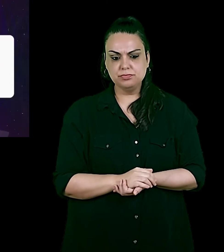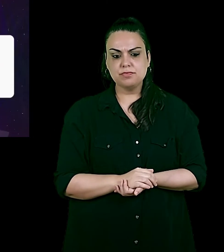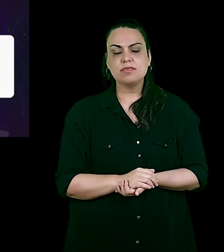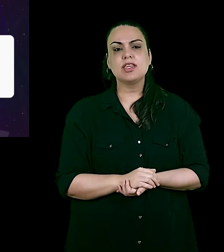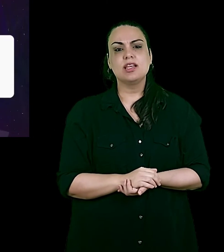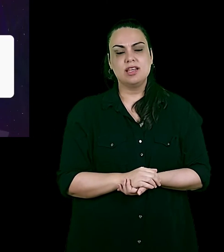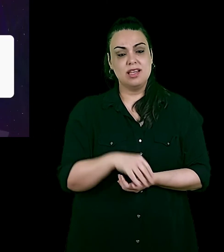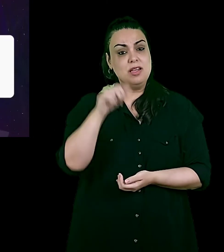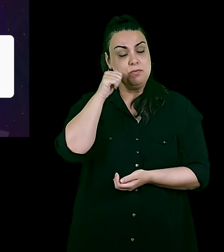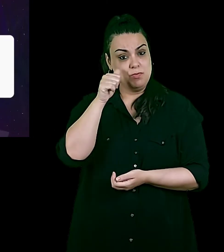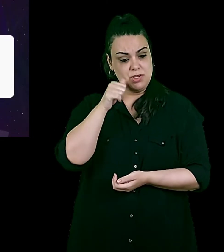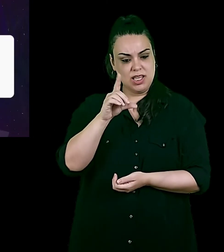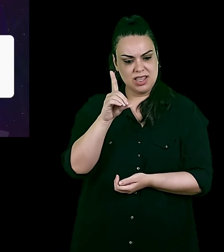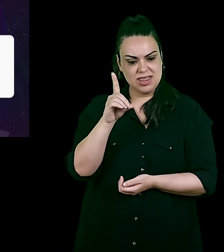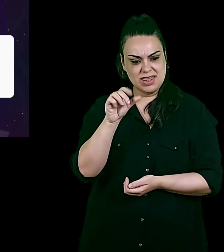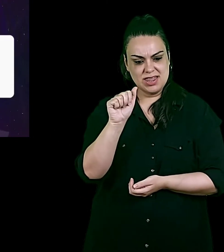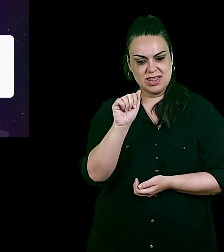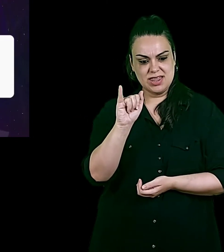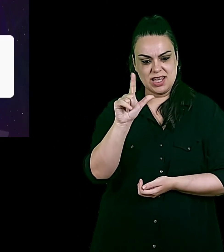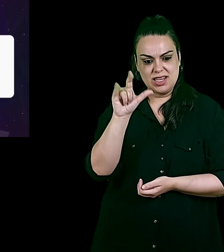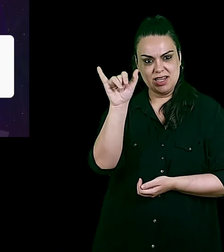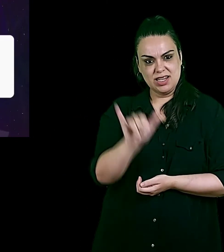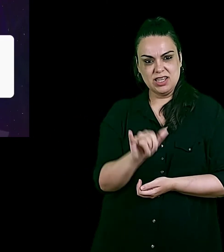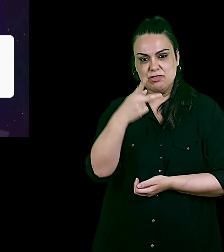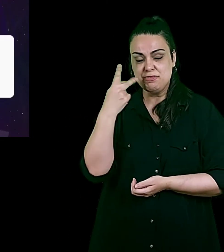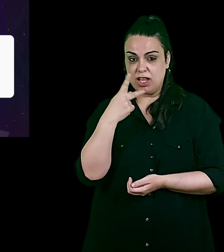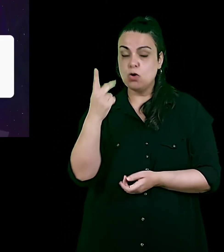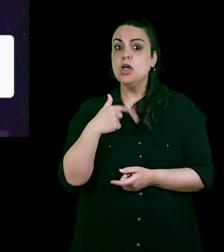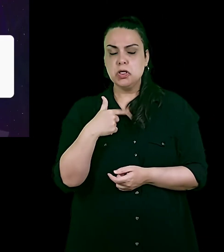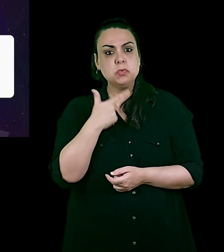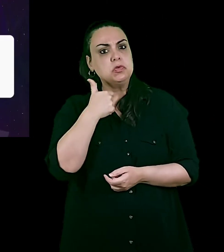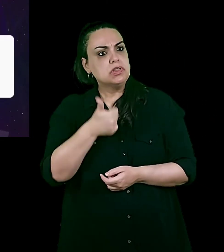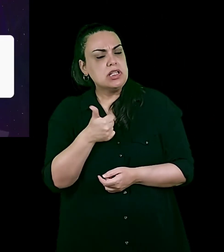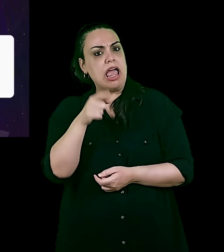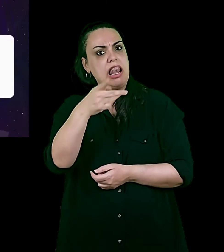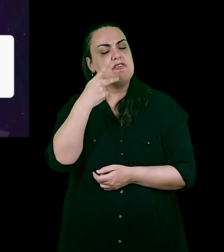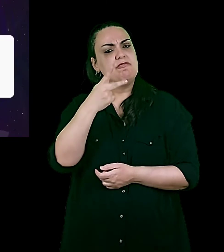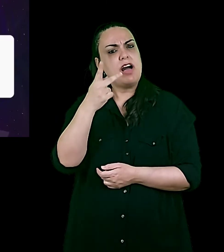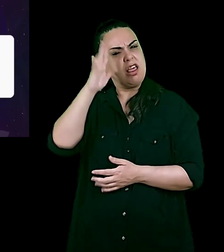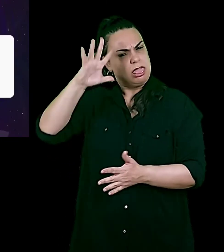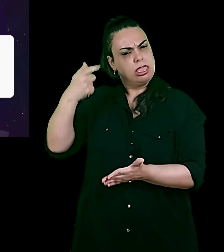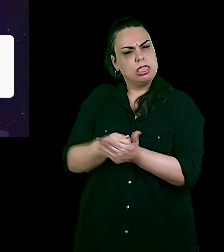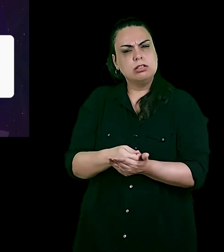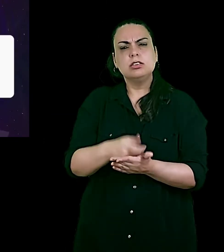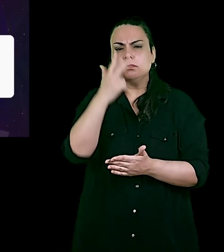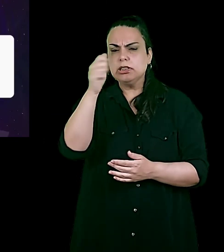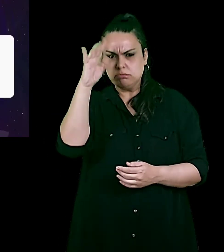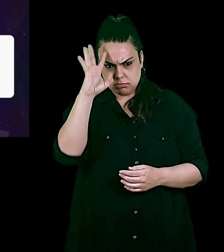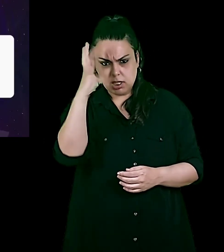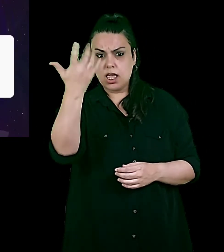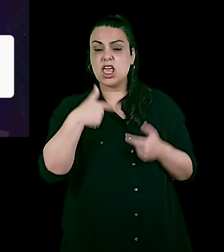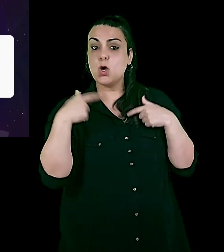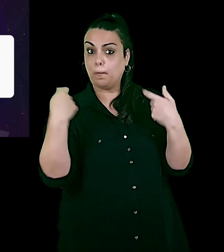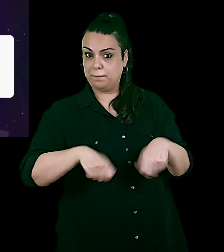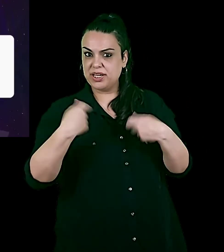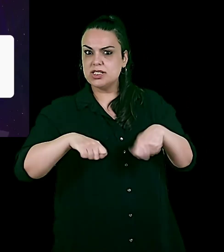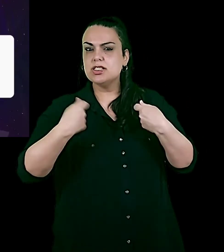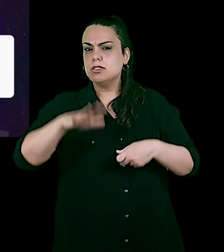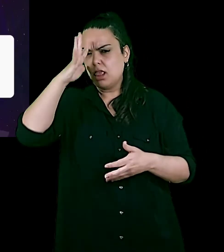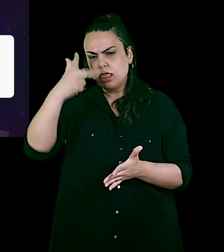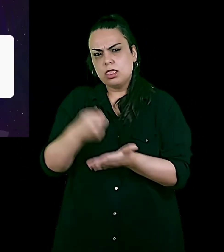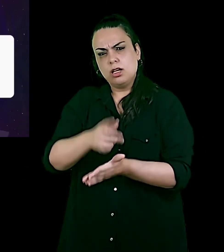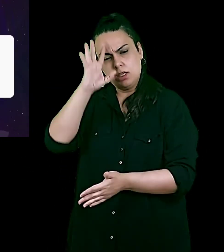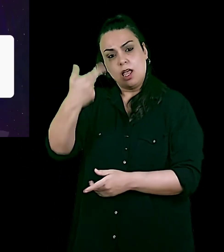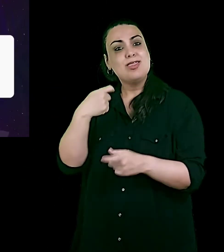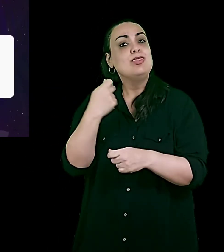Daily Santana: eu me identifiquei na parte que ela fala sobre o posicionamento. Eu preciso muito ter um grande posicionamento.